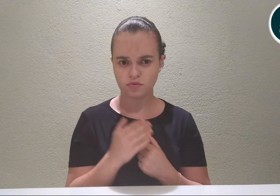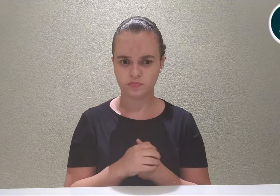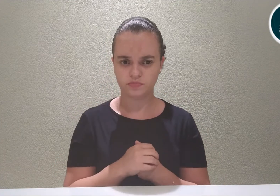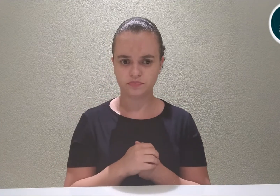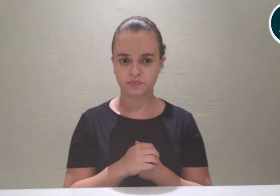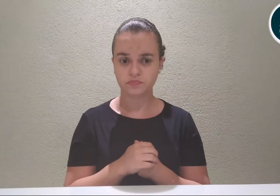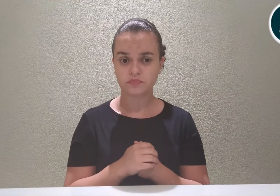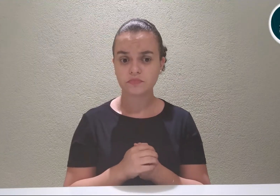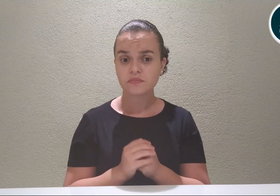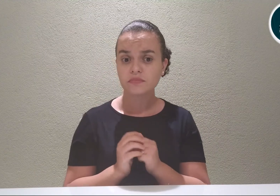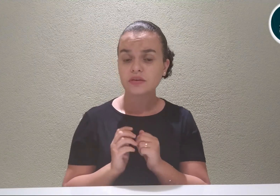e isso resultou em morte.